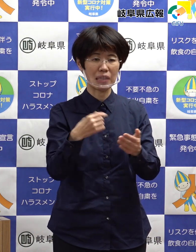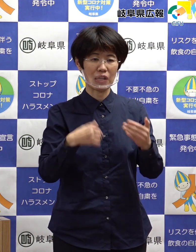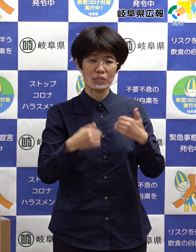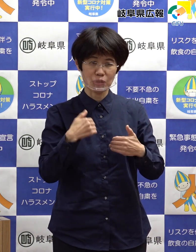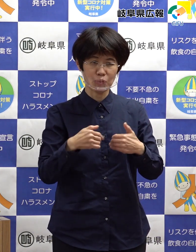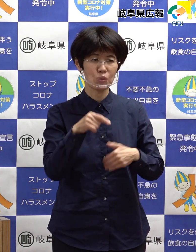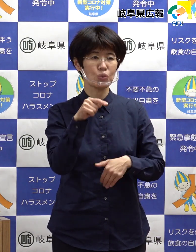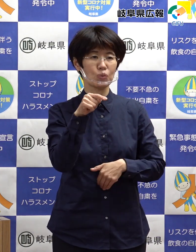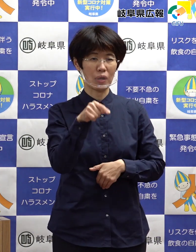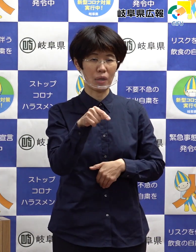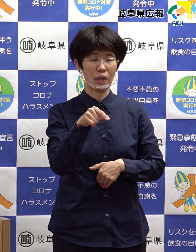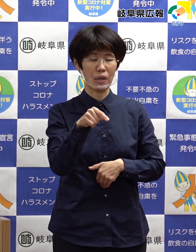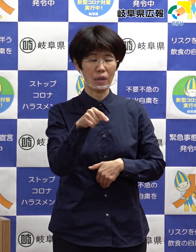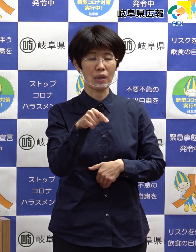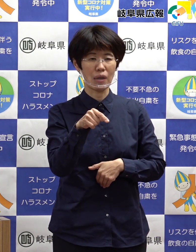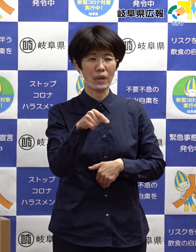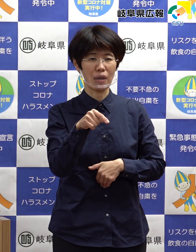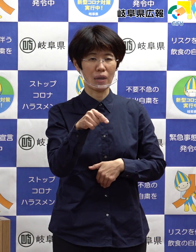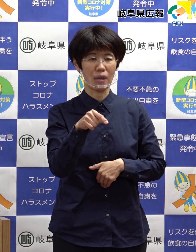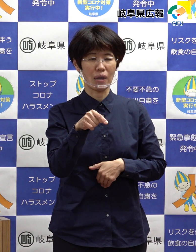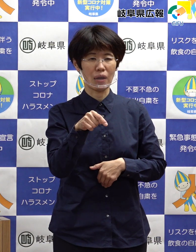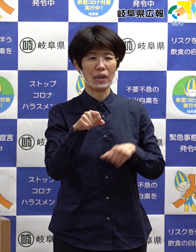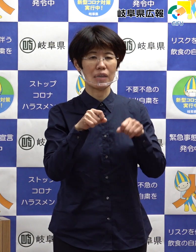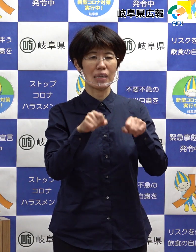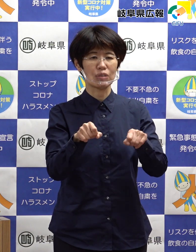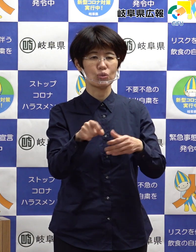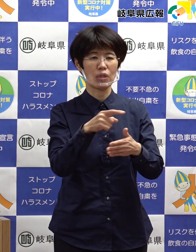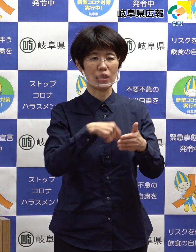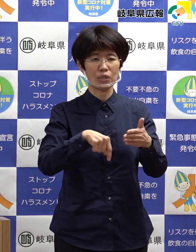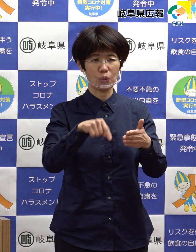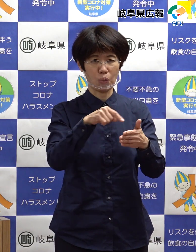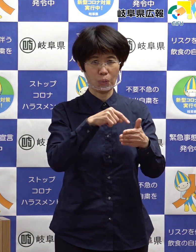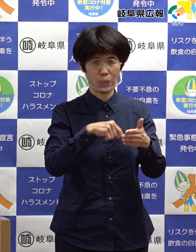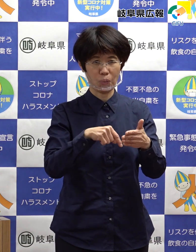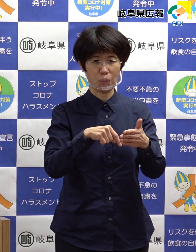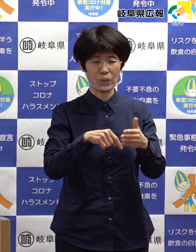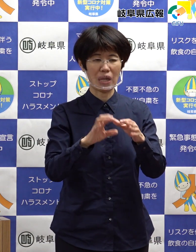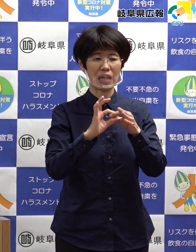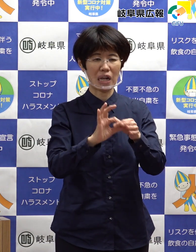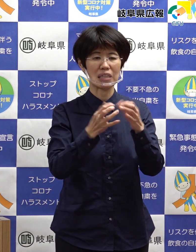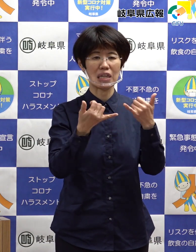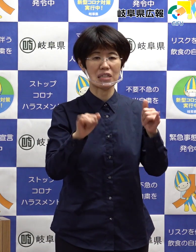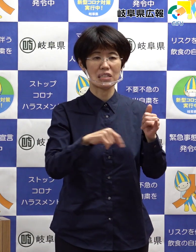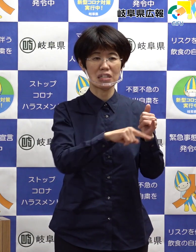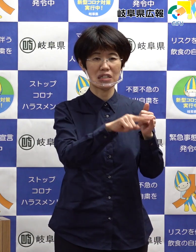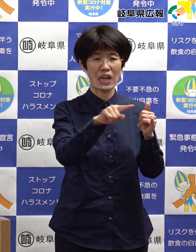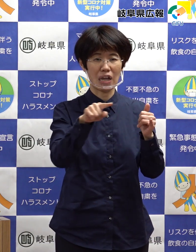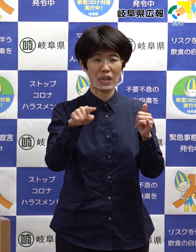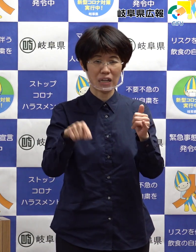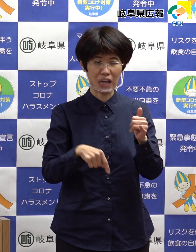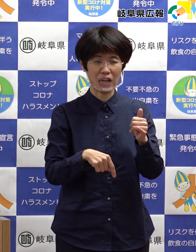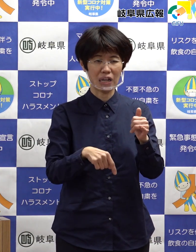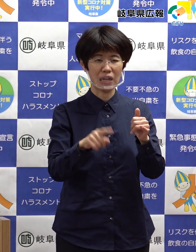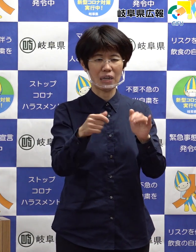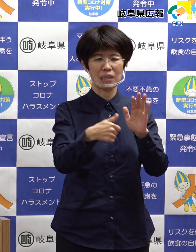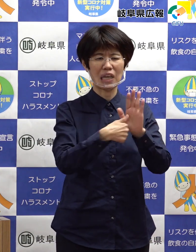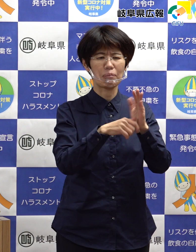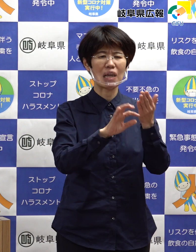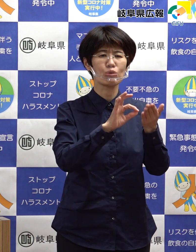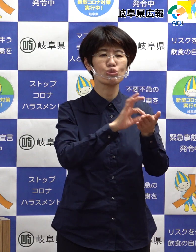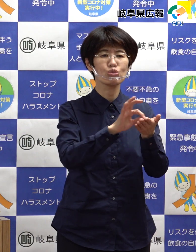むというかですね、やるわけですから、関係者が、人の名前を使